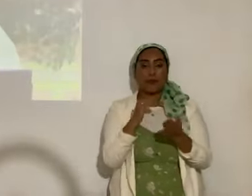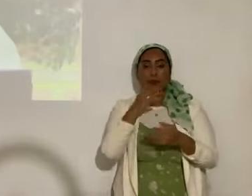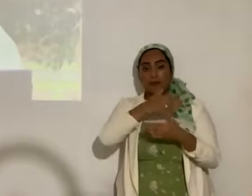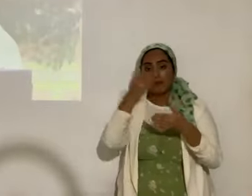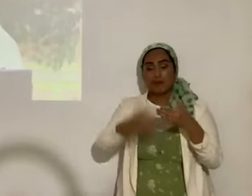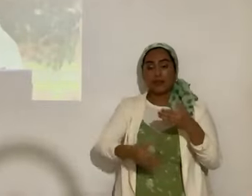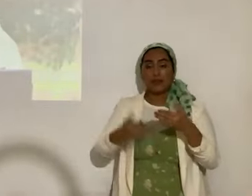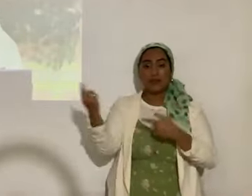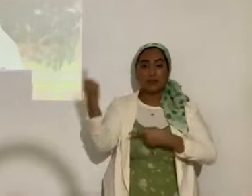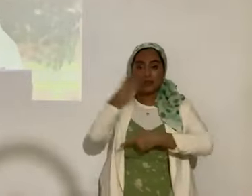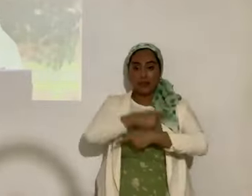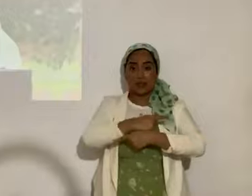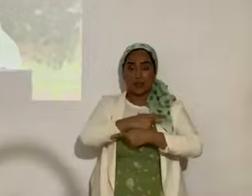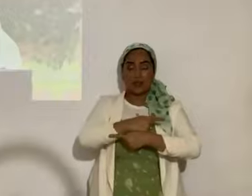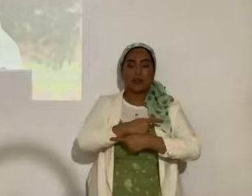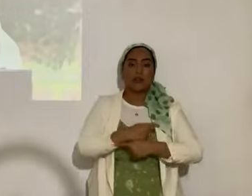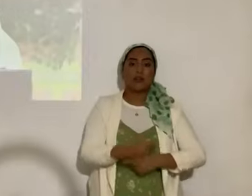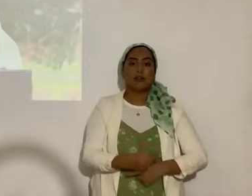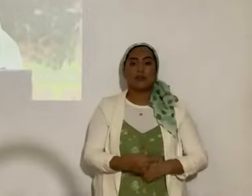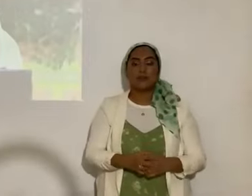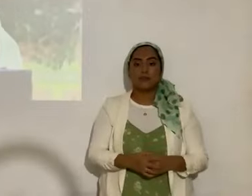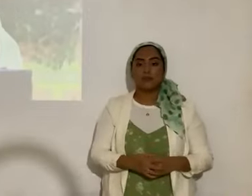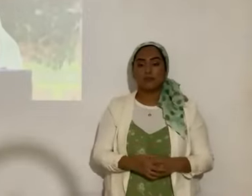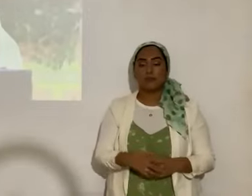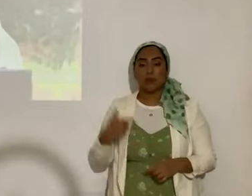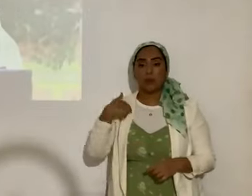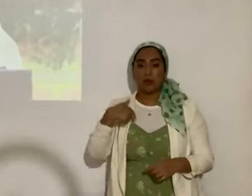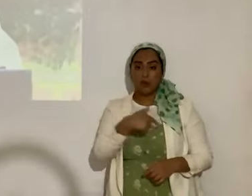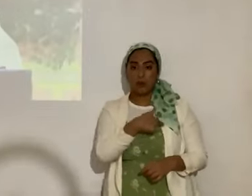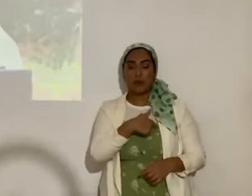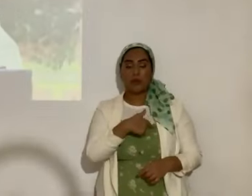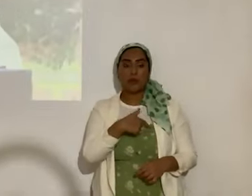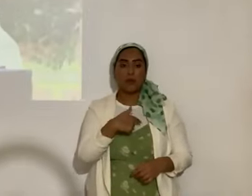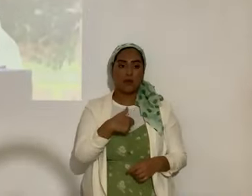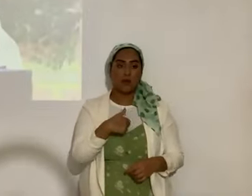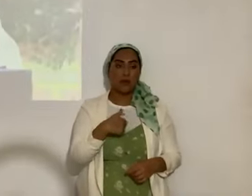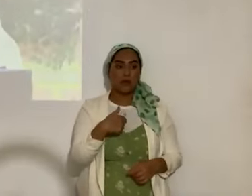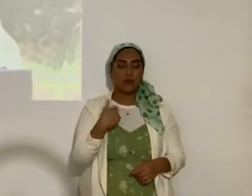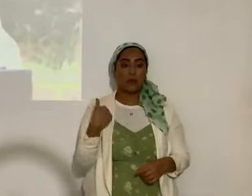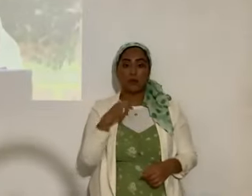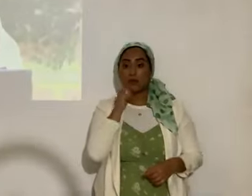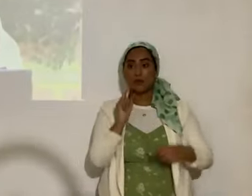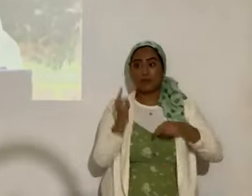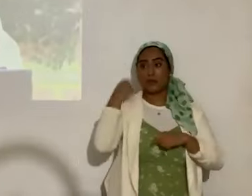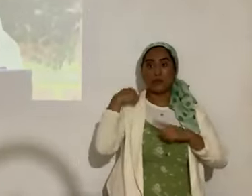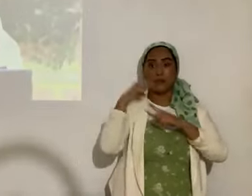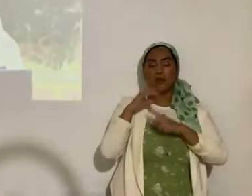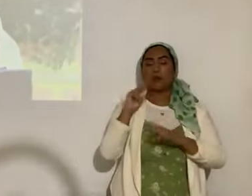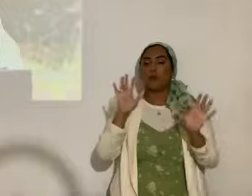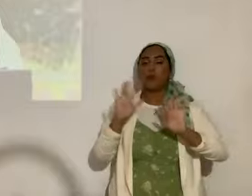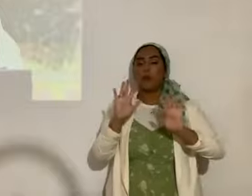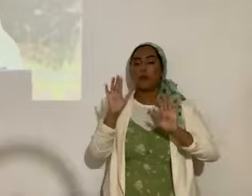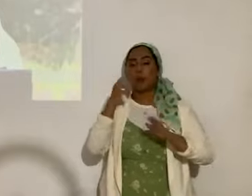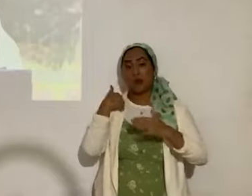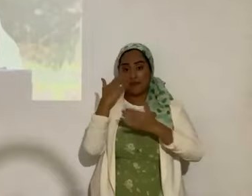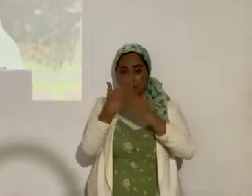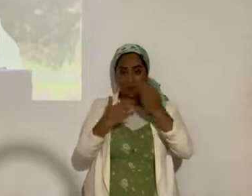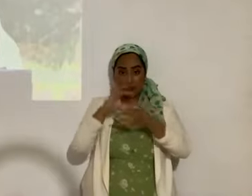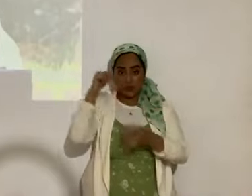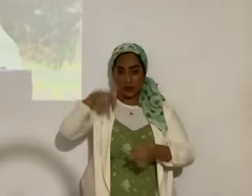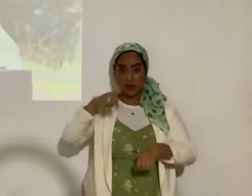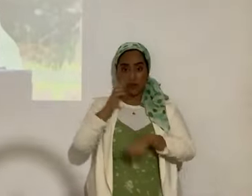los últimos tiempos los últimos serán postreros nosotros nos sentimos los mejores Ah No para nada porque hay almas